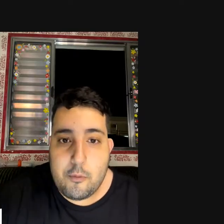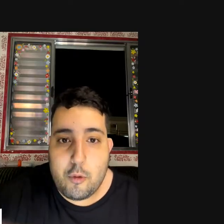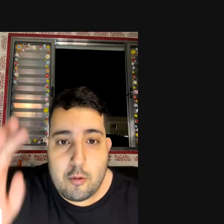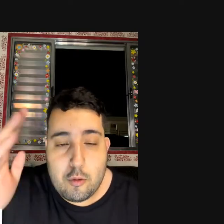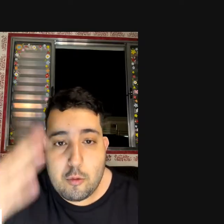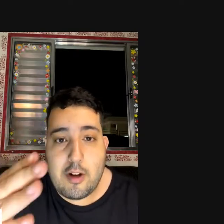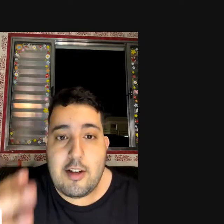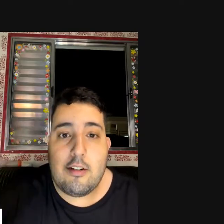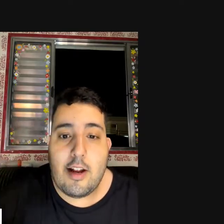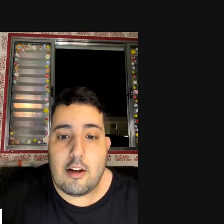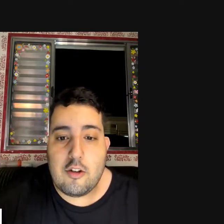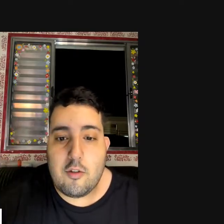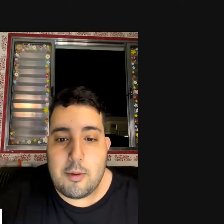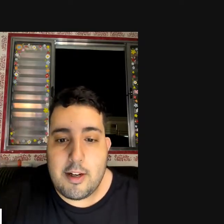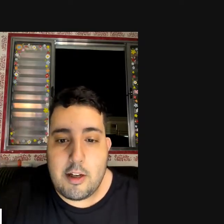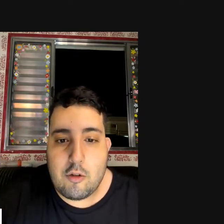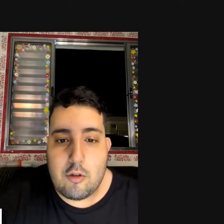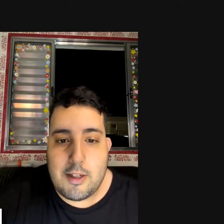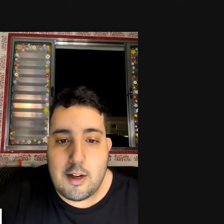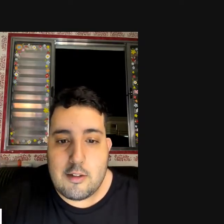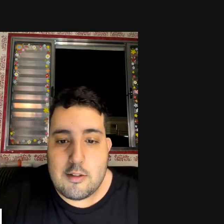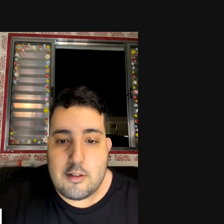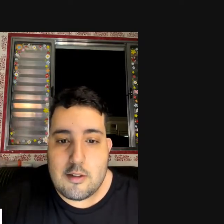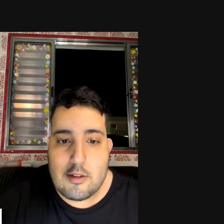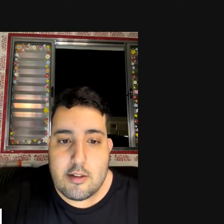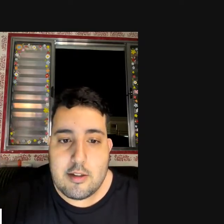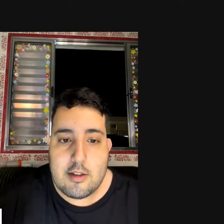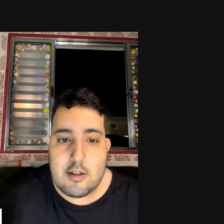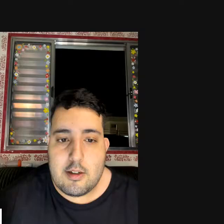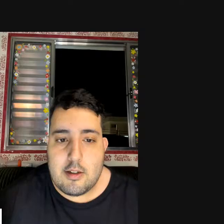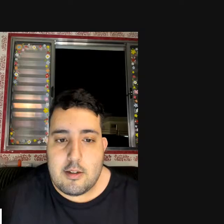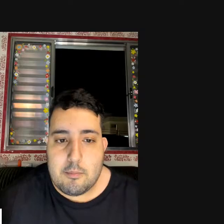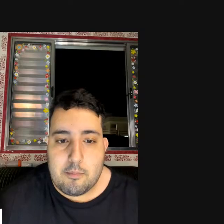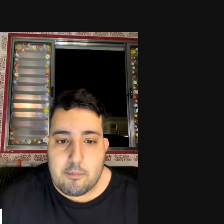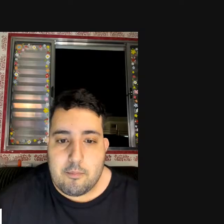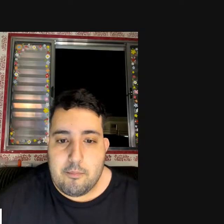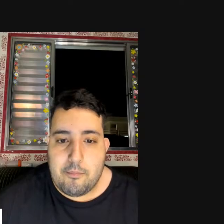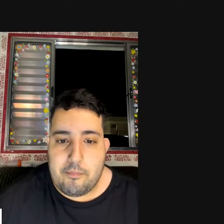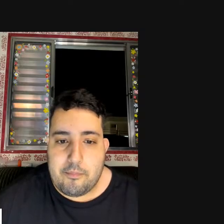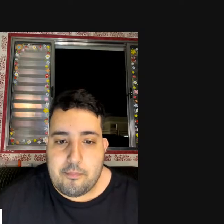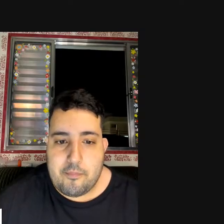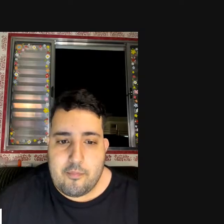continuidade no quadrinho dela. Eu já vou mandar aqui nos comentários.